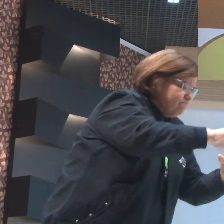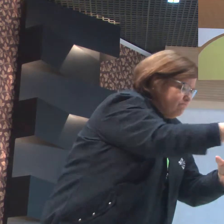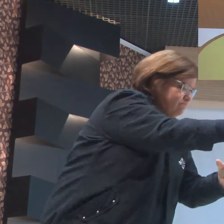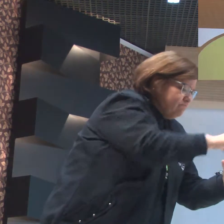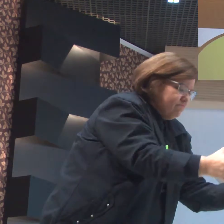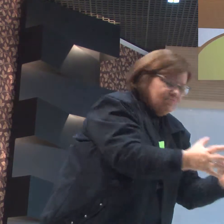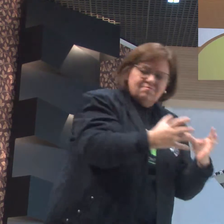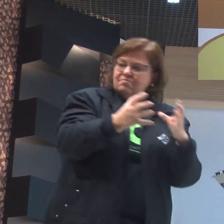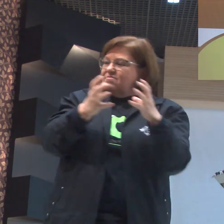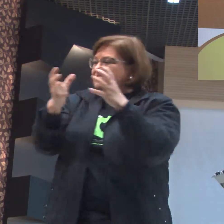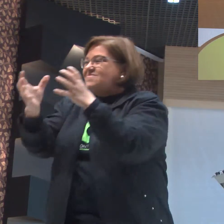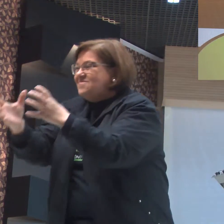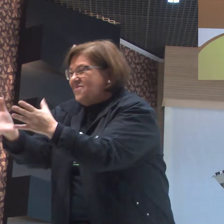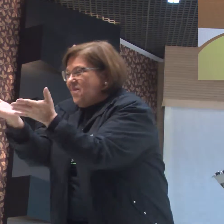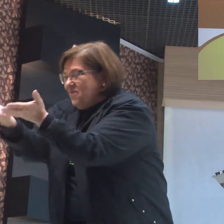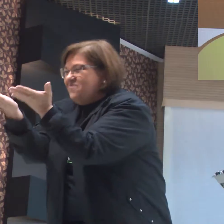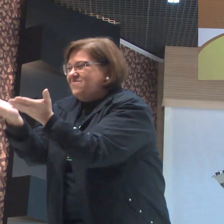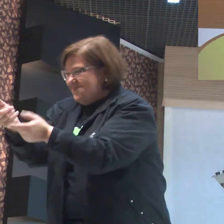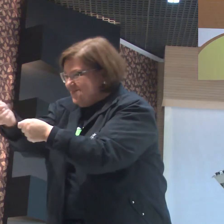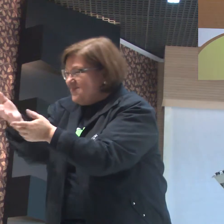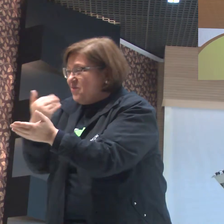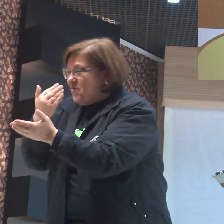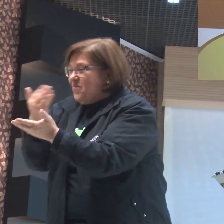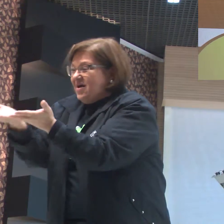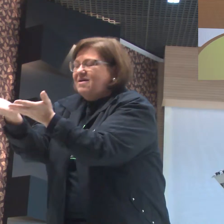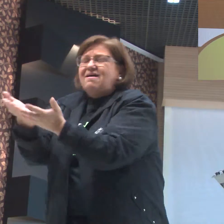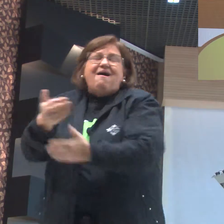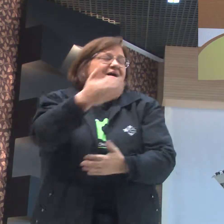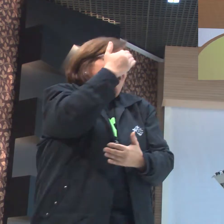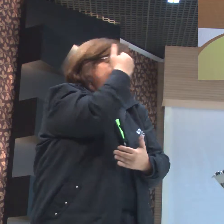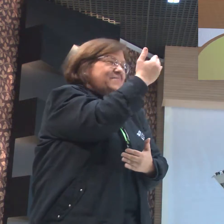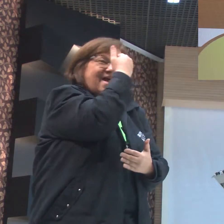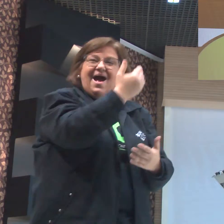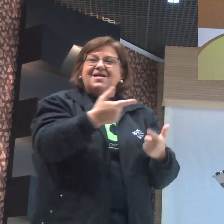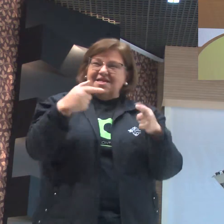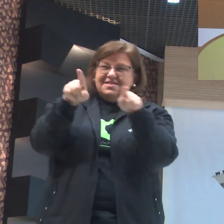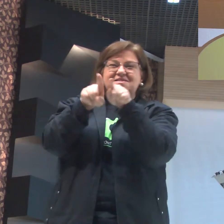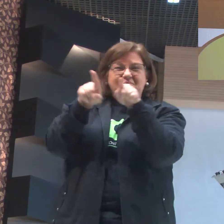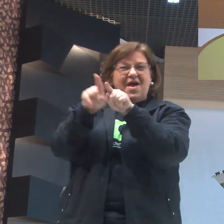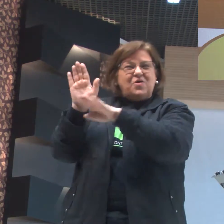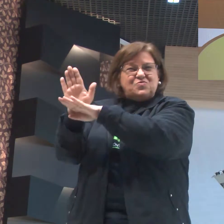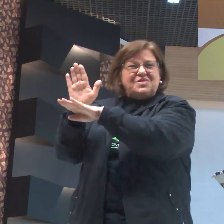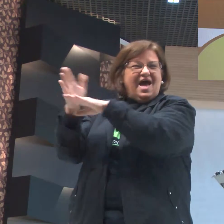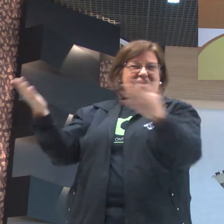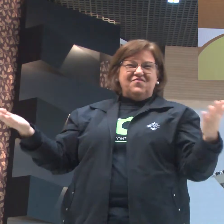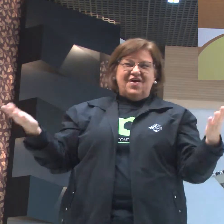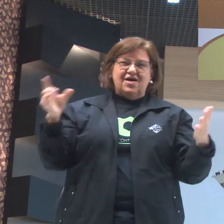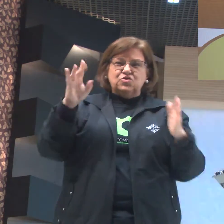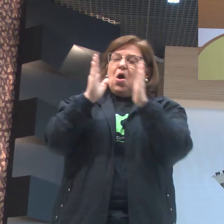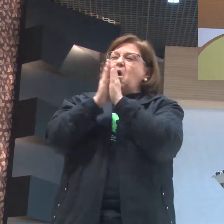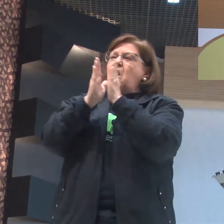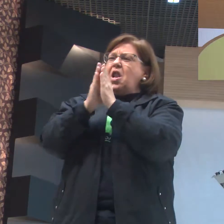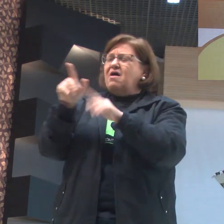Não era só discurso, era a prática. Eles oravam para que Deus abençoasse as pessoas, mas eles metiam a